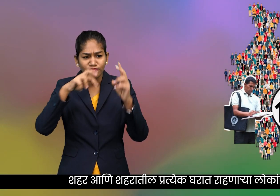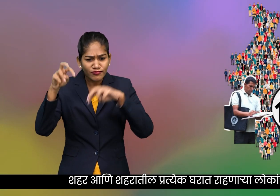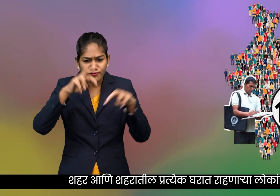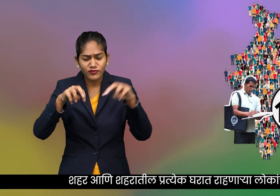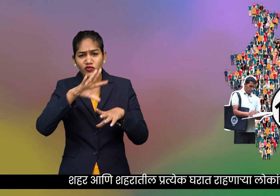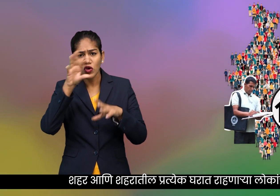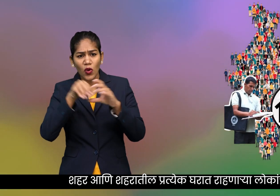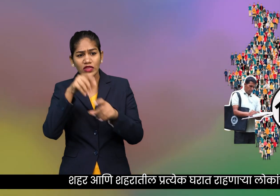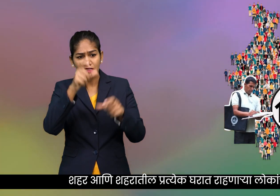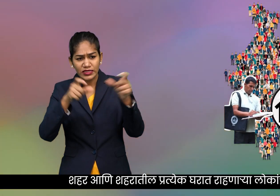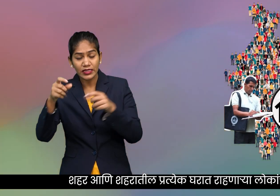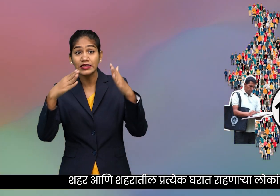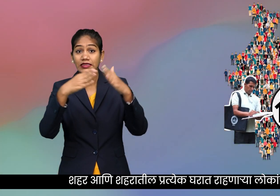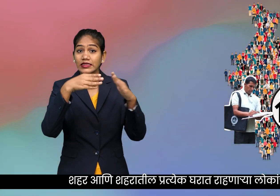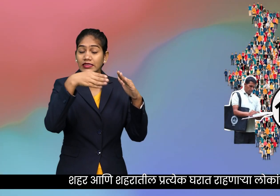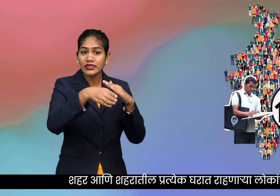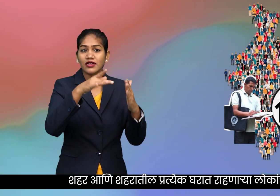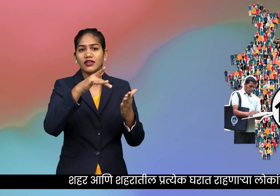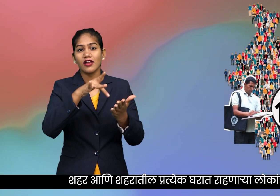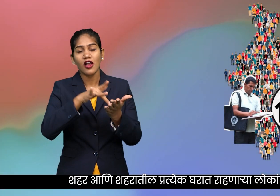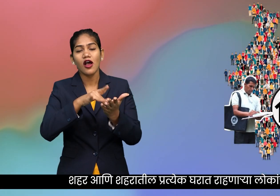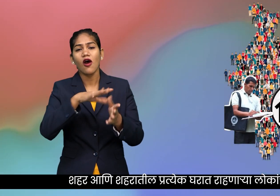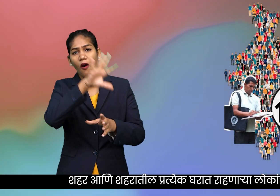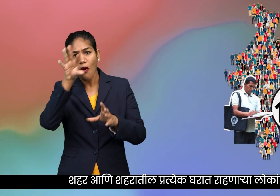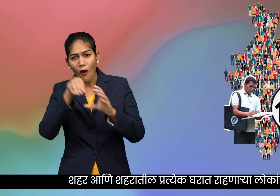आणि शहरातील प्रत्येक घरात राहणाऱ्या लोकांची संख्या शोधतात.